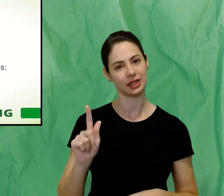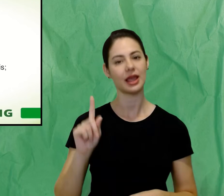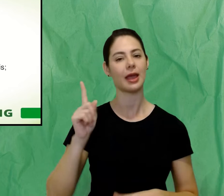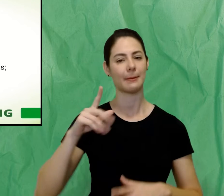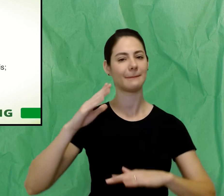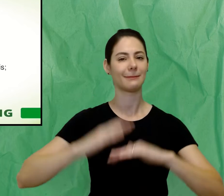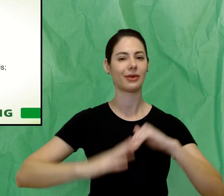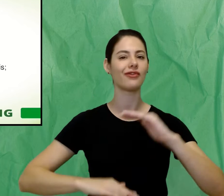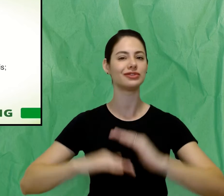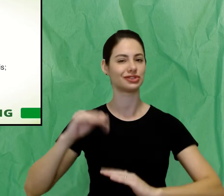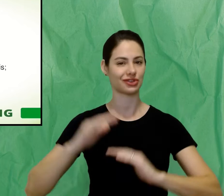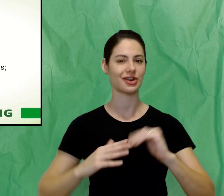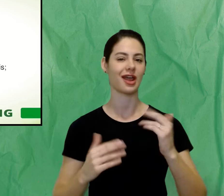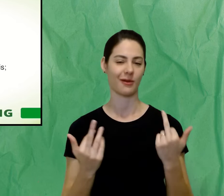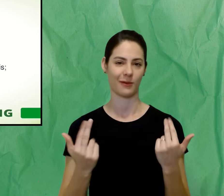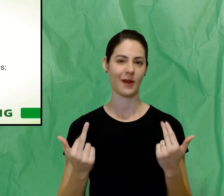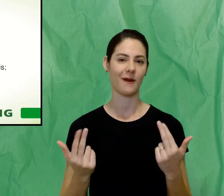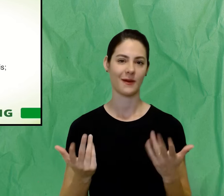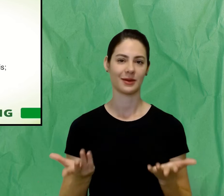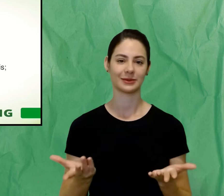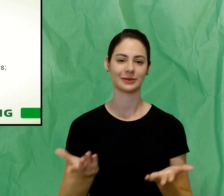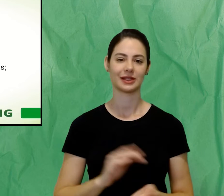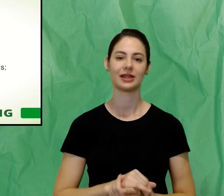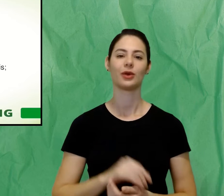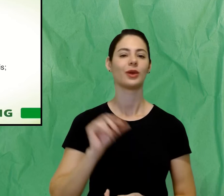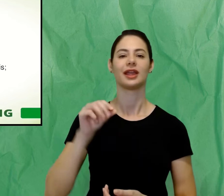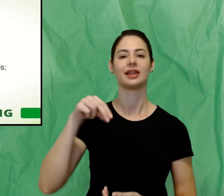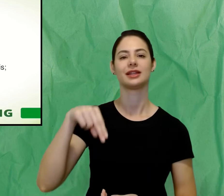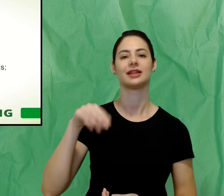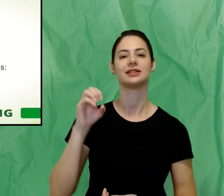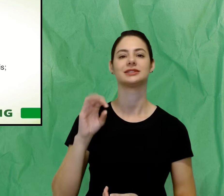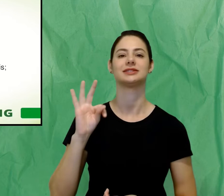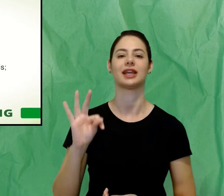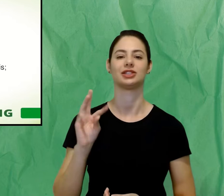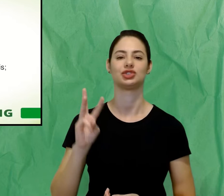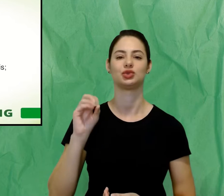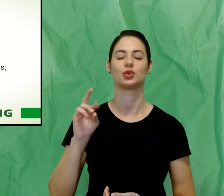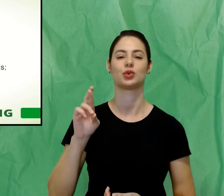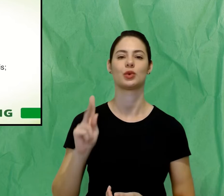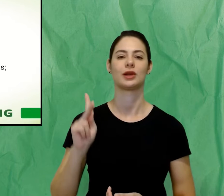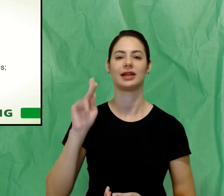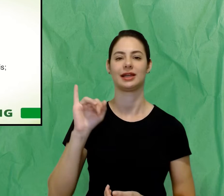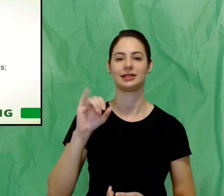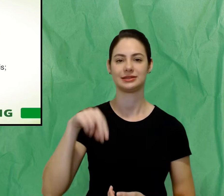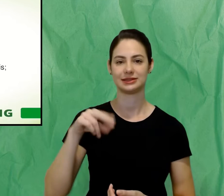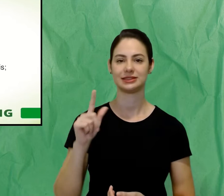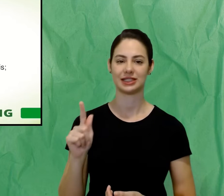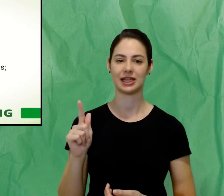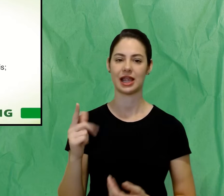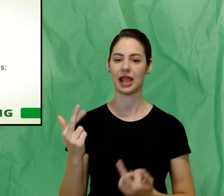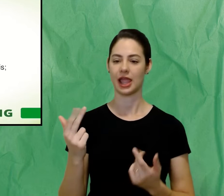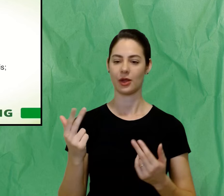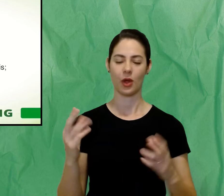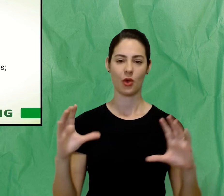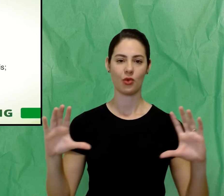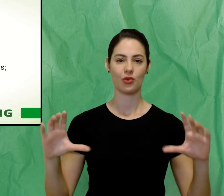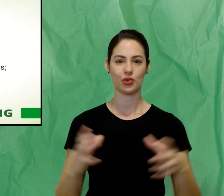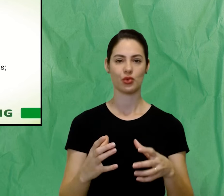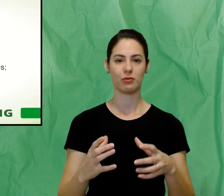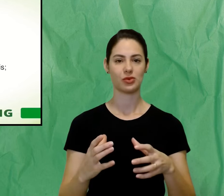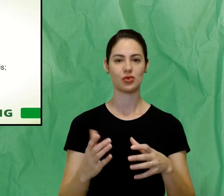mais profissionalizada, vamos dizer assim, né? A definição de networking seria mais ou menos como uma